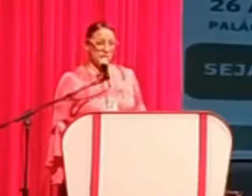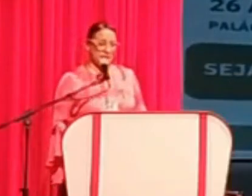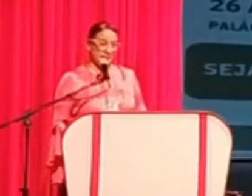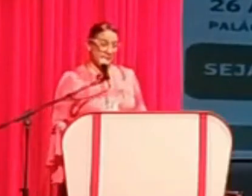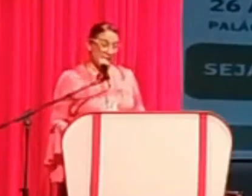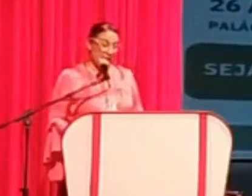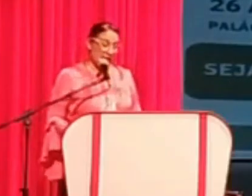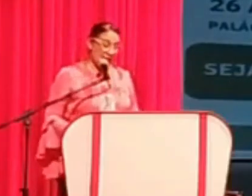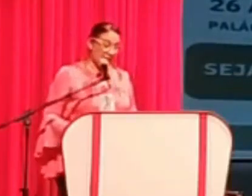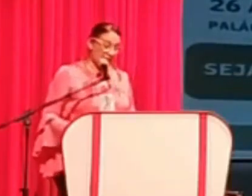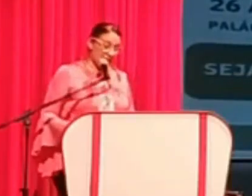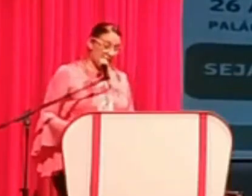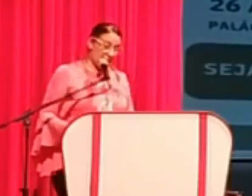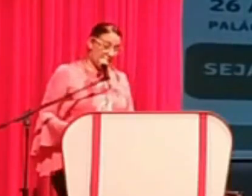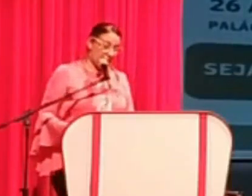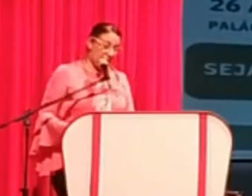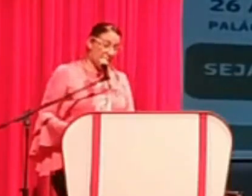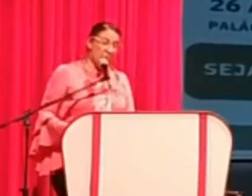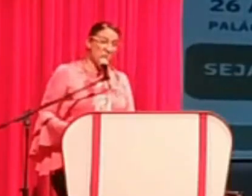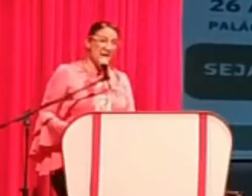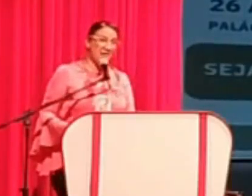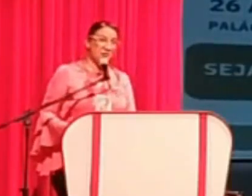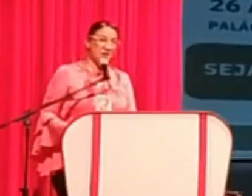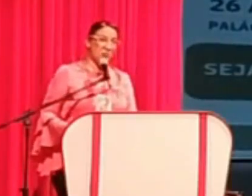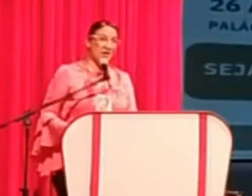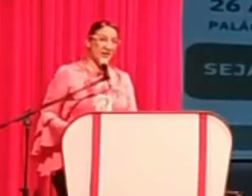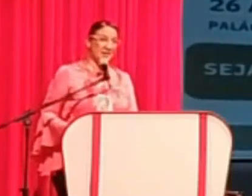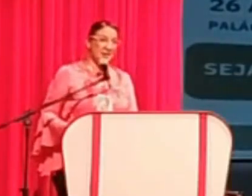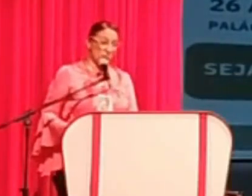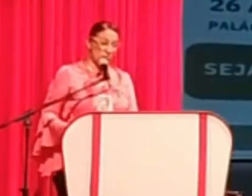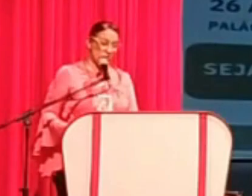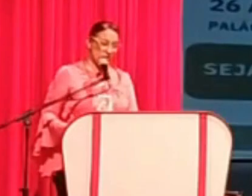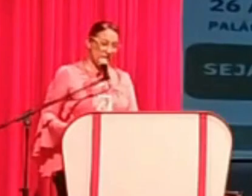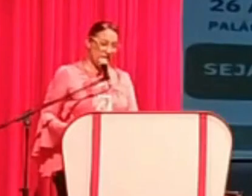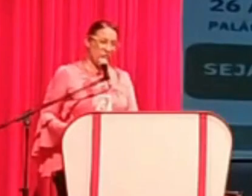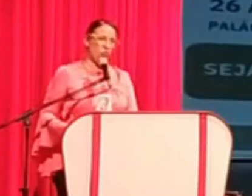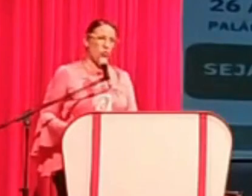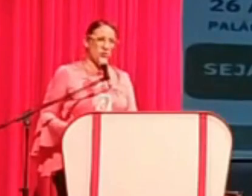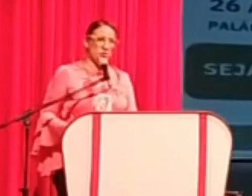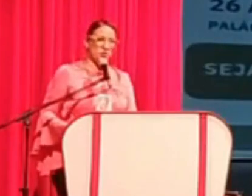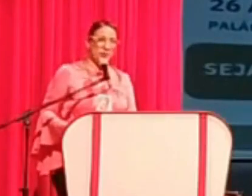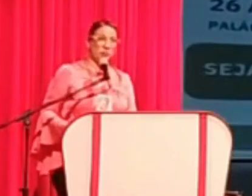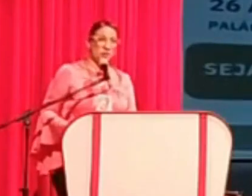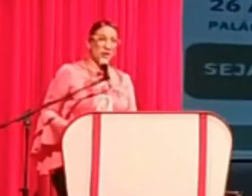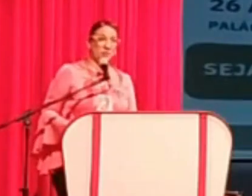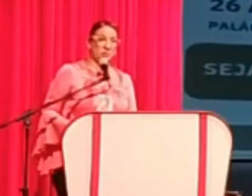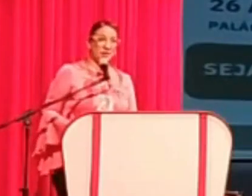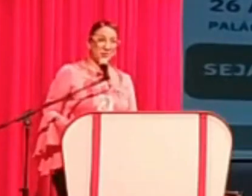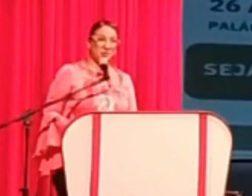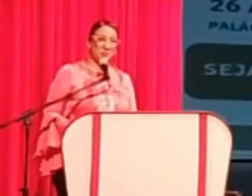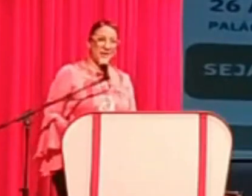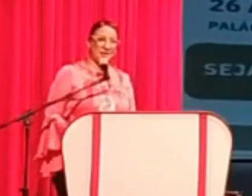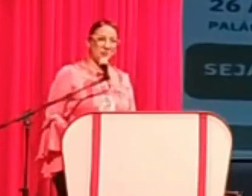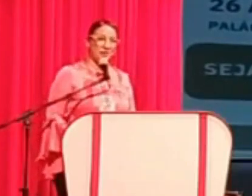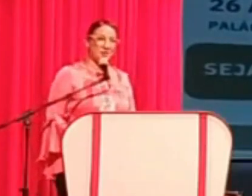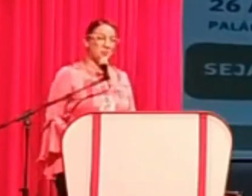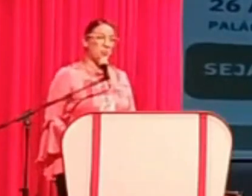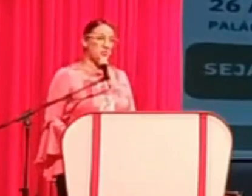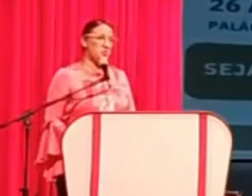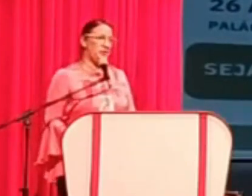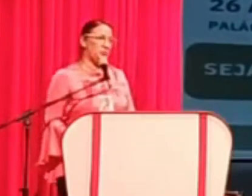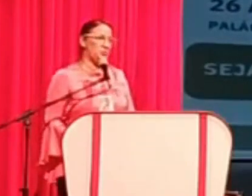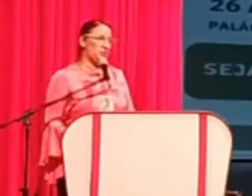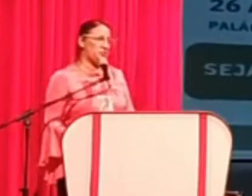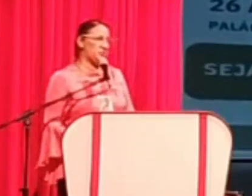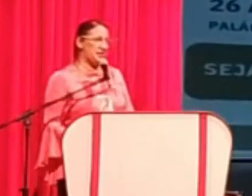foi agora, e ela falou assim: eu não quero que alguém na saúde cuide de mim do jeito que eu quero ser cuidado. Eu quero que